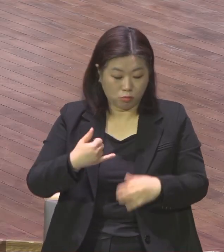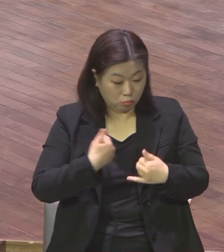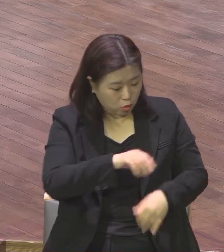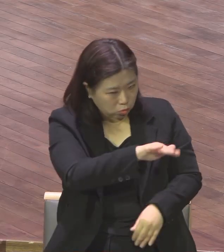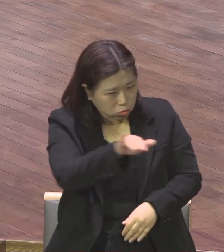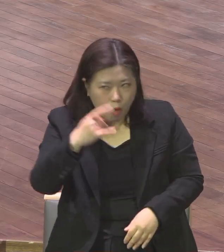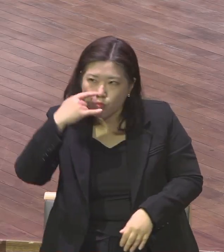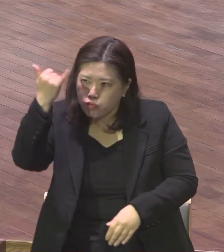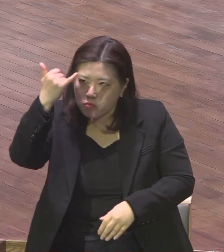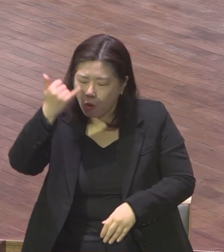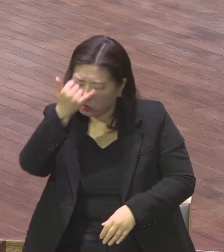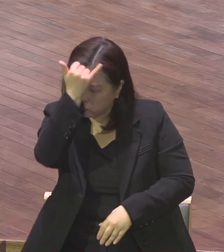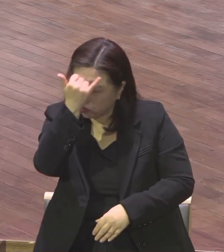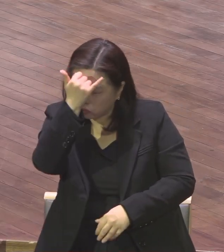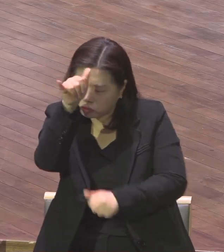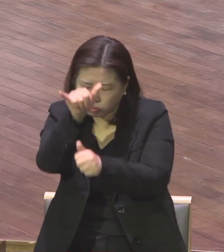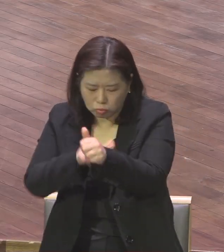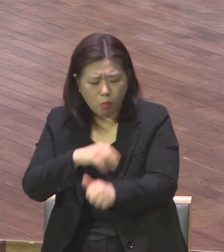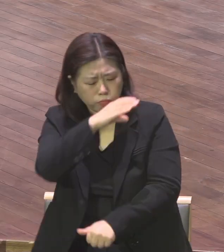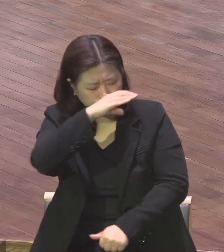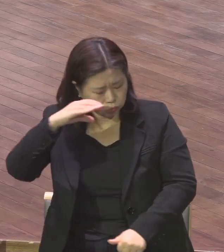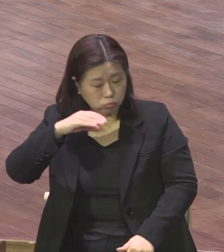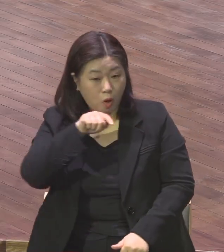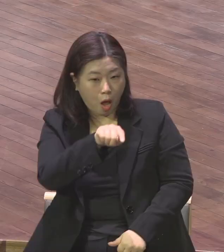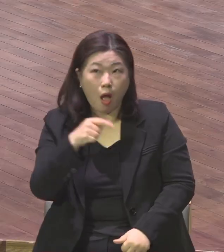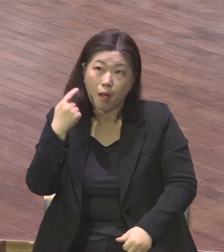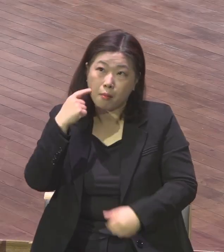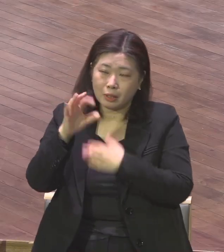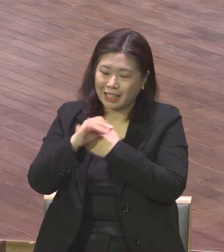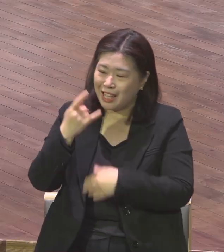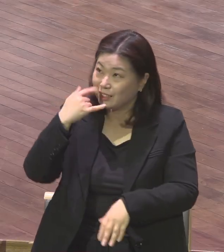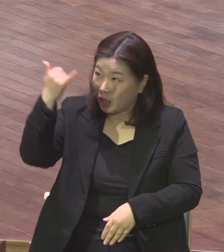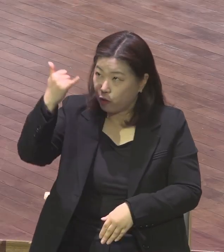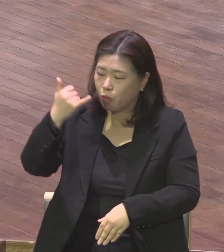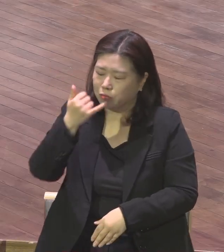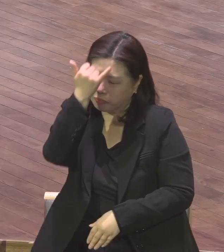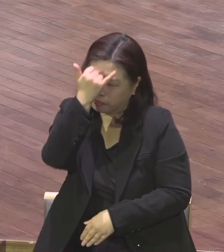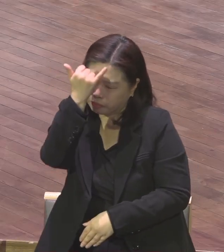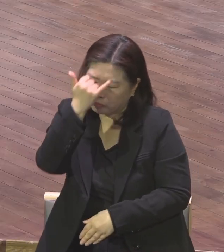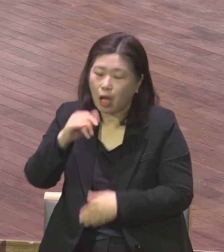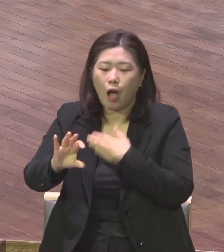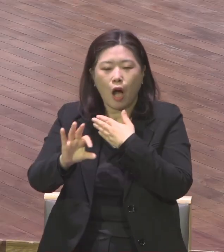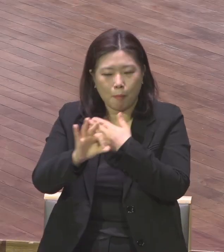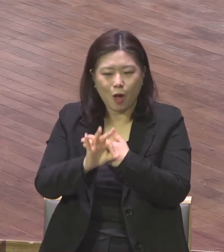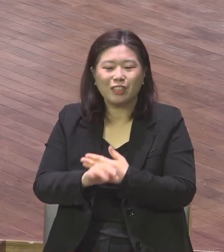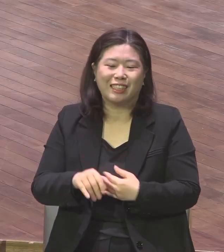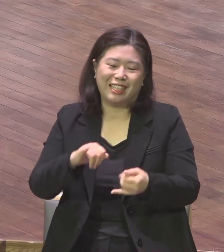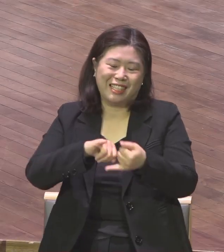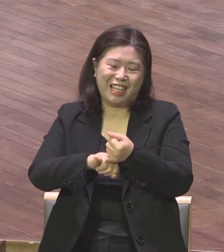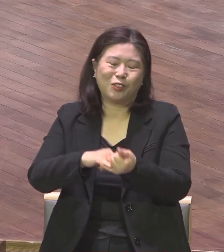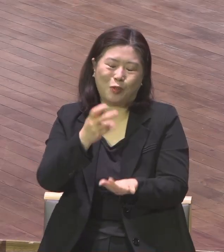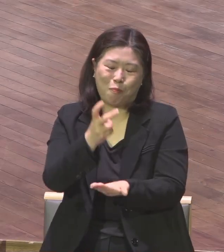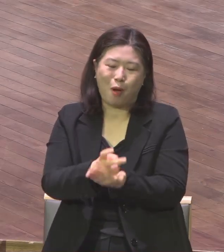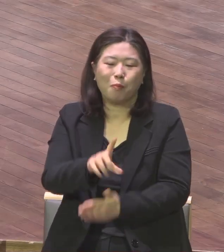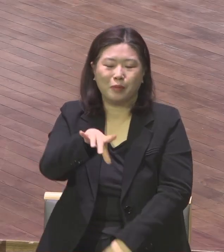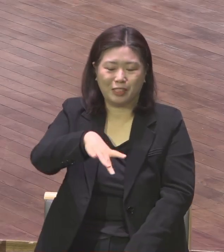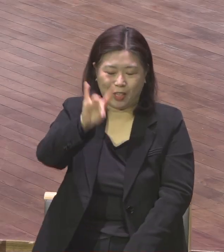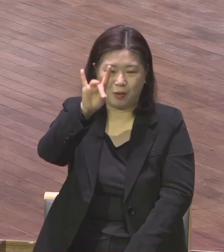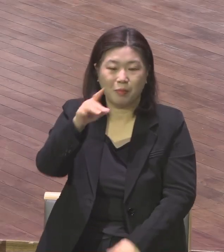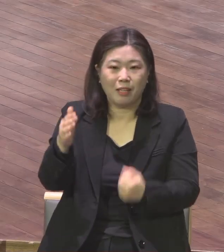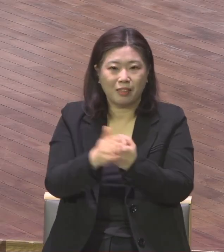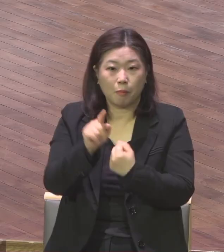옳으니라. 내 아버지와 어머니를 공경하라. 이것이 약속 있는 첫 계명이니 이로써 너가 잘되고 땅에서